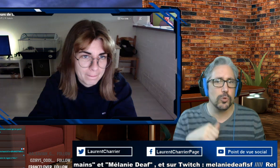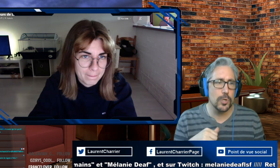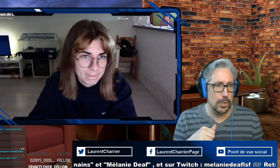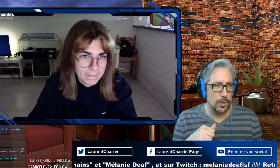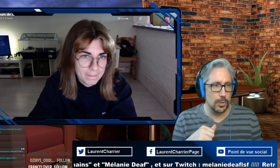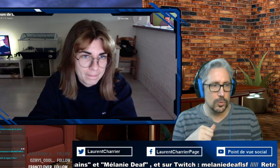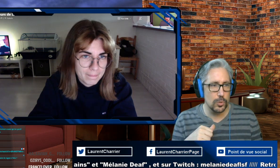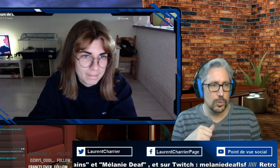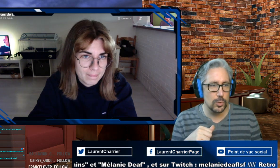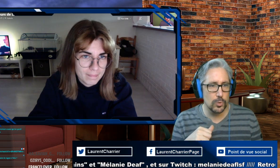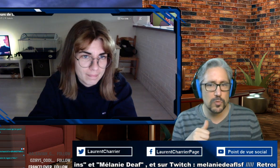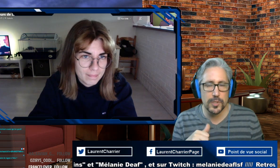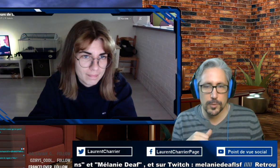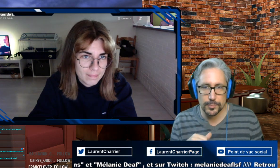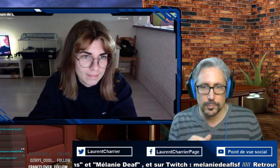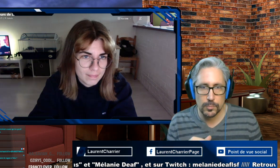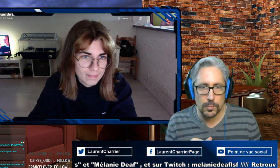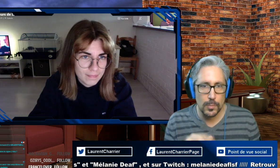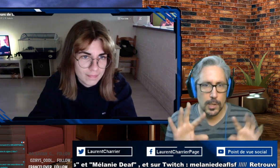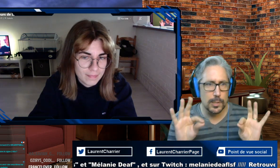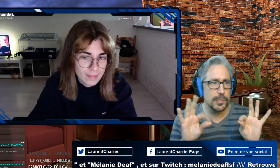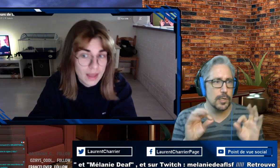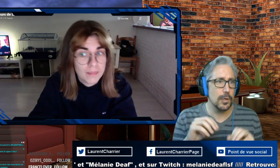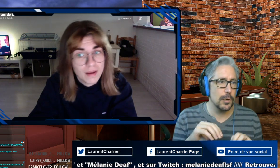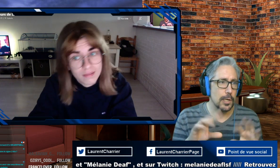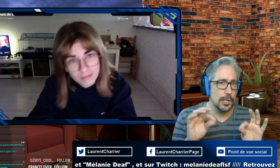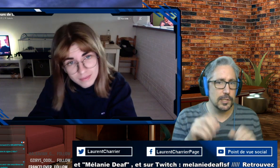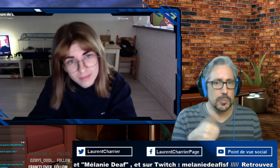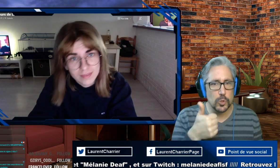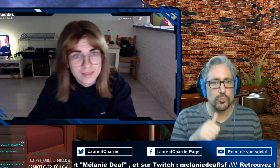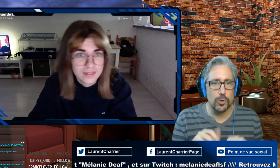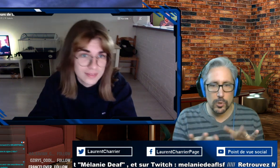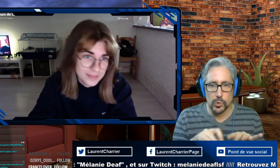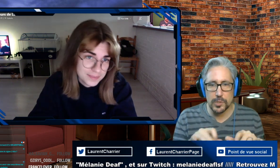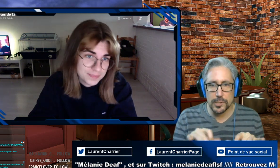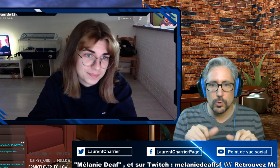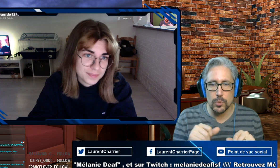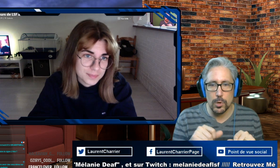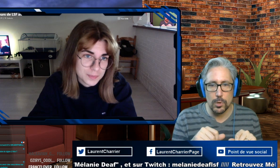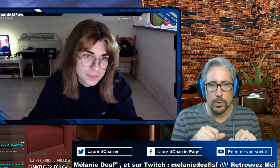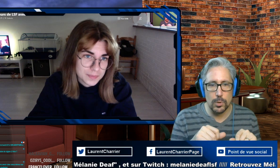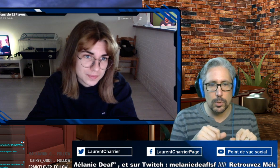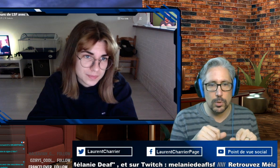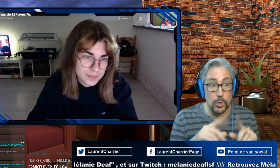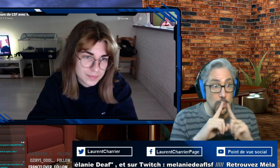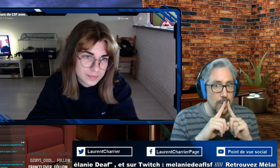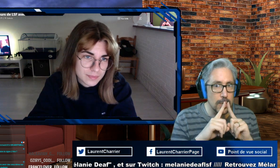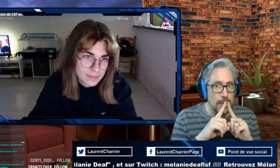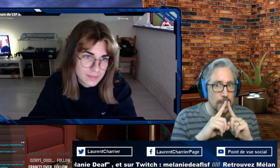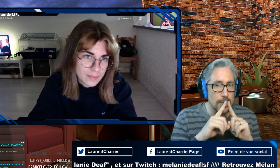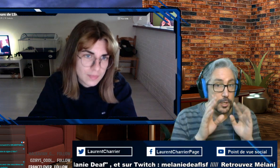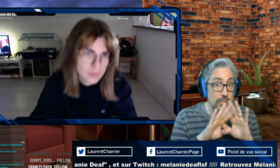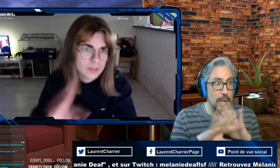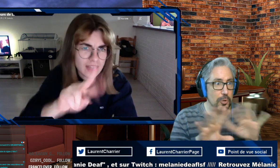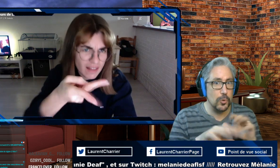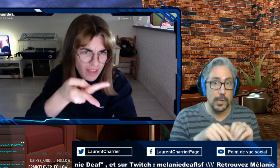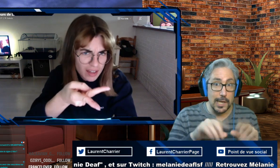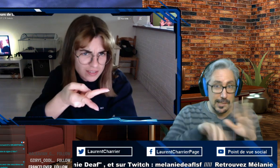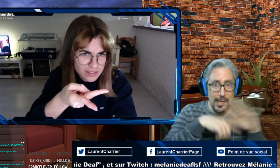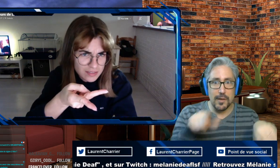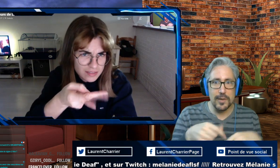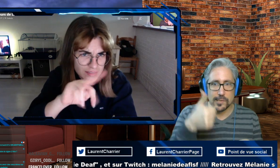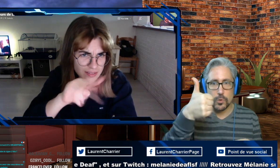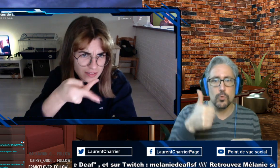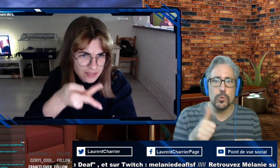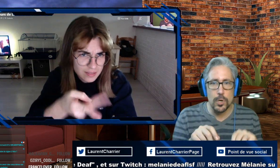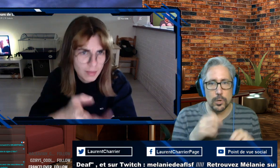10 minutes pour une heure de vidéo. 10 minutes pour sous-titrer une. Non, Je dis n'importe quoi.